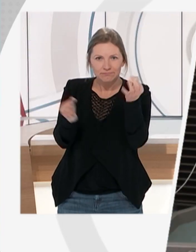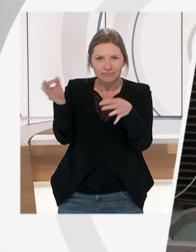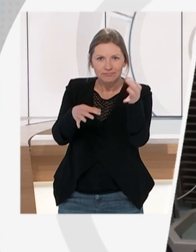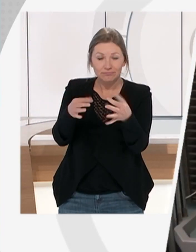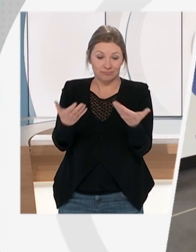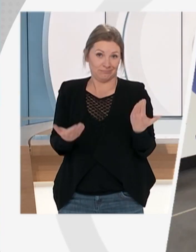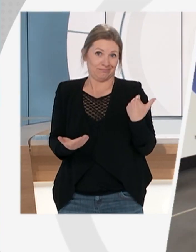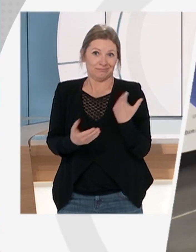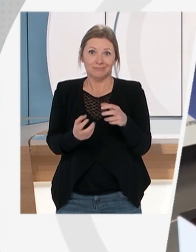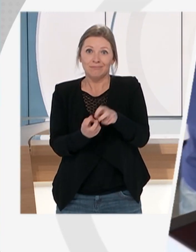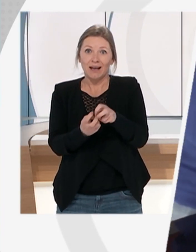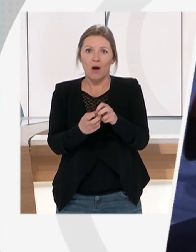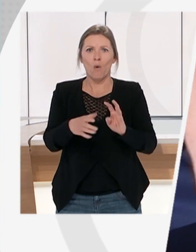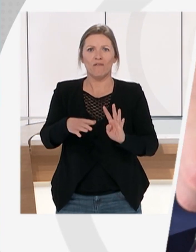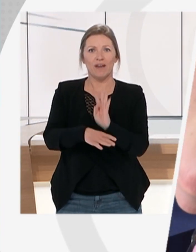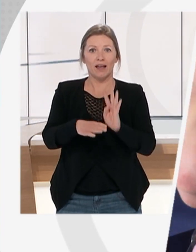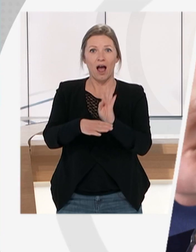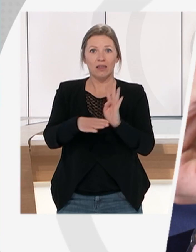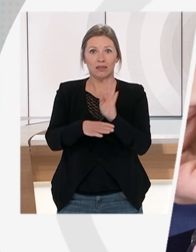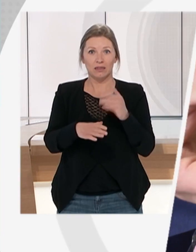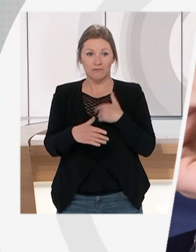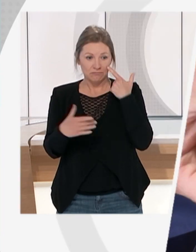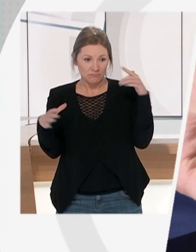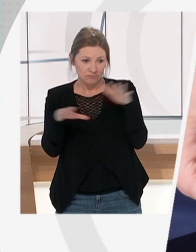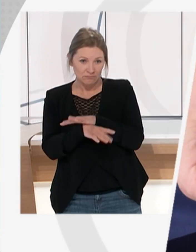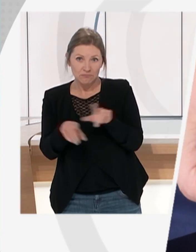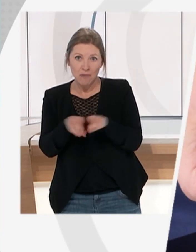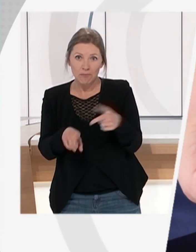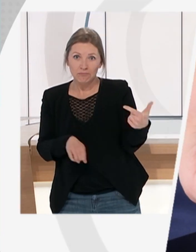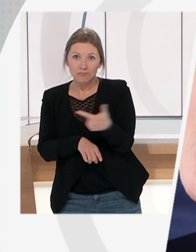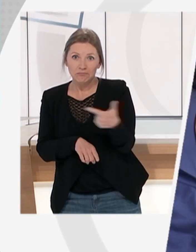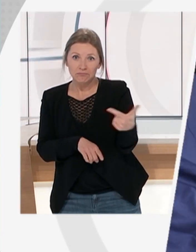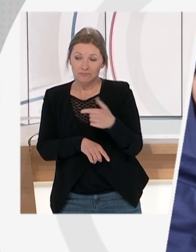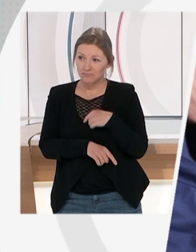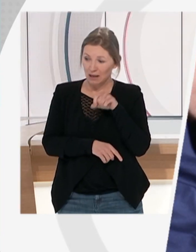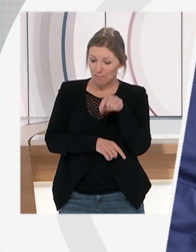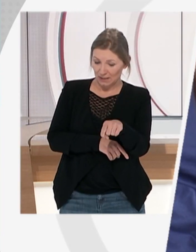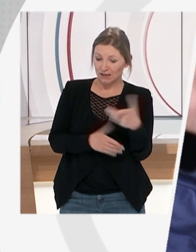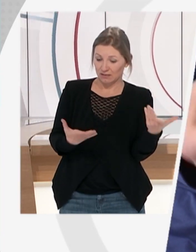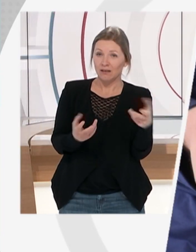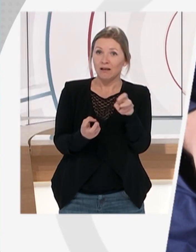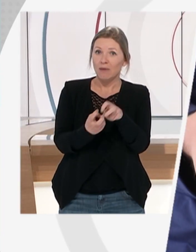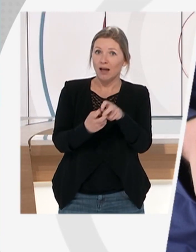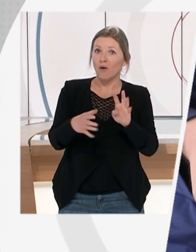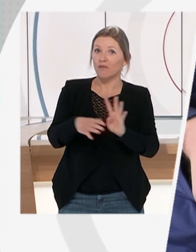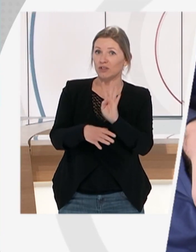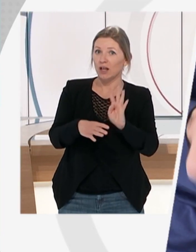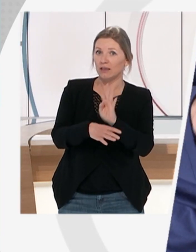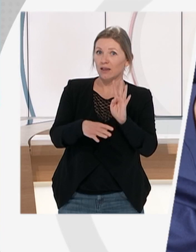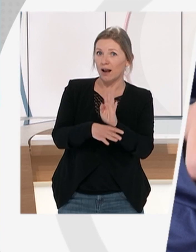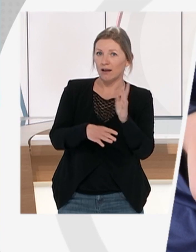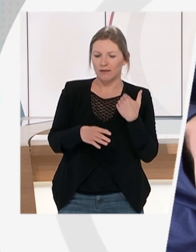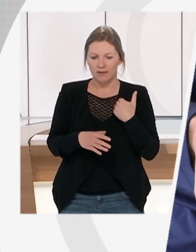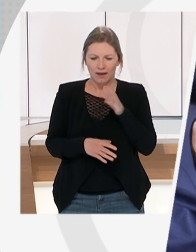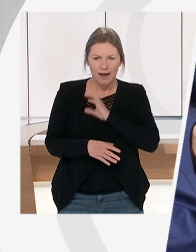végétal, bluffant de ressemblance avec un gâteau classique. Ça, c'est un macaron végétal. La clé, c'est surtout de